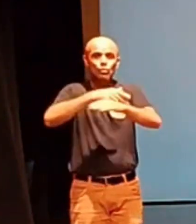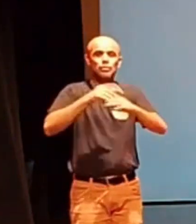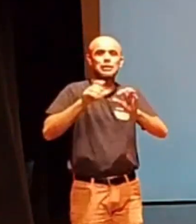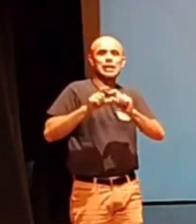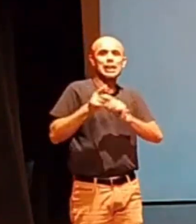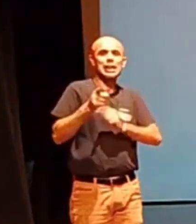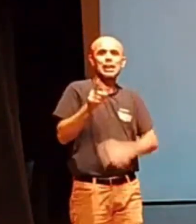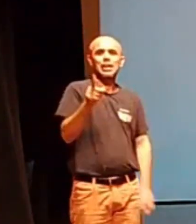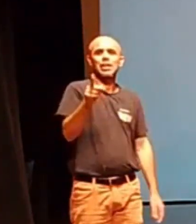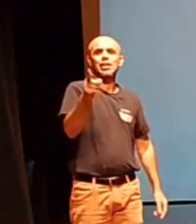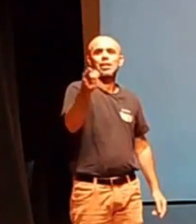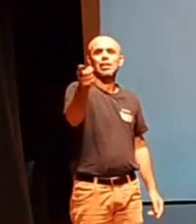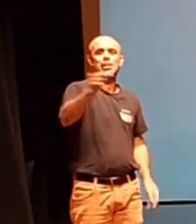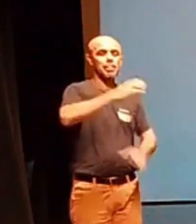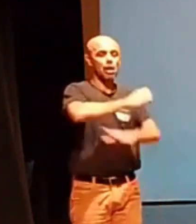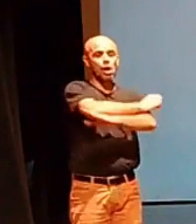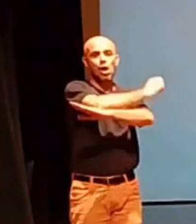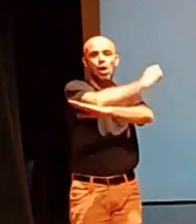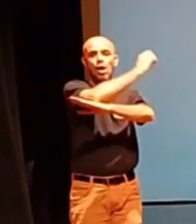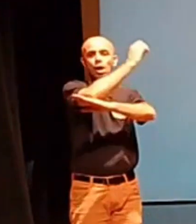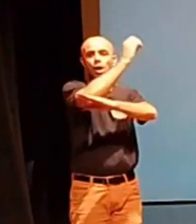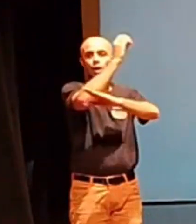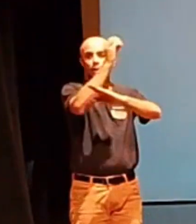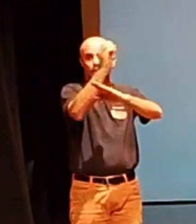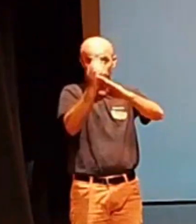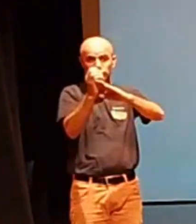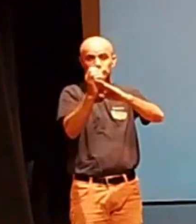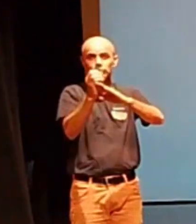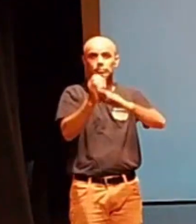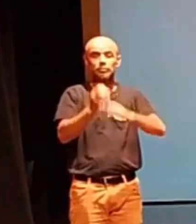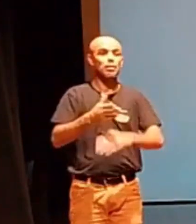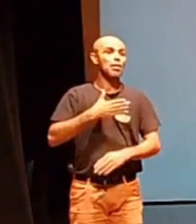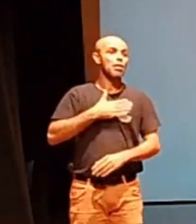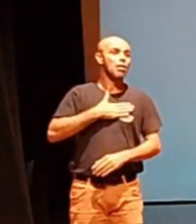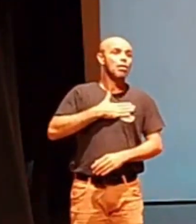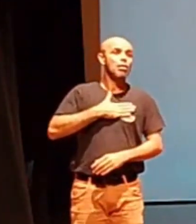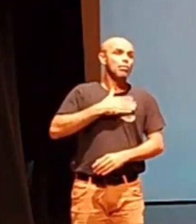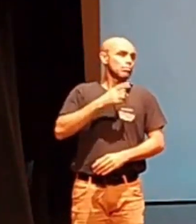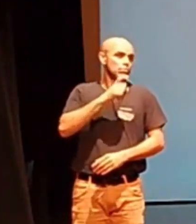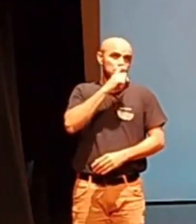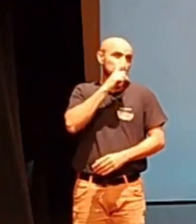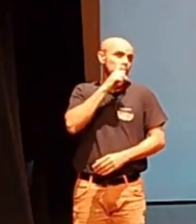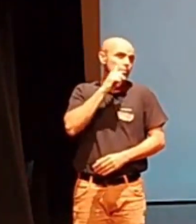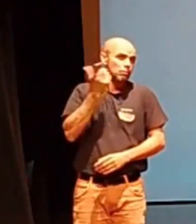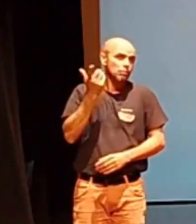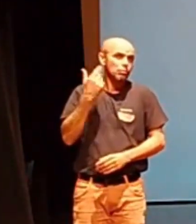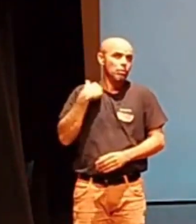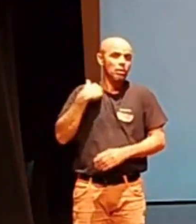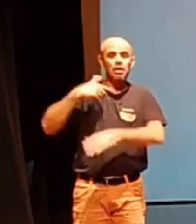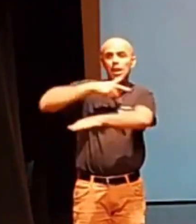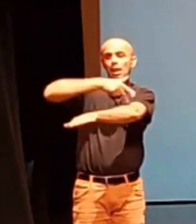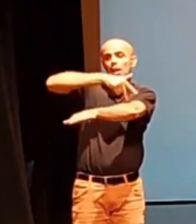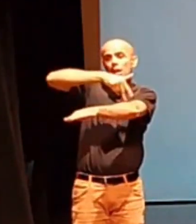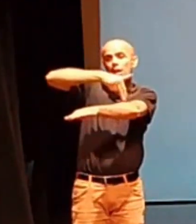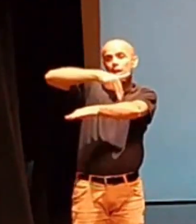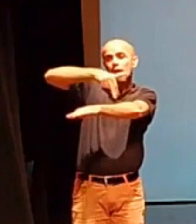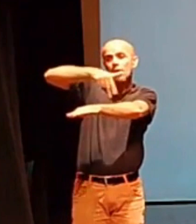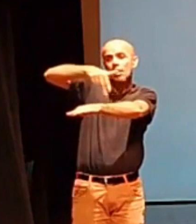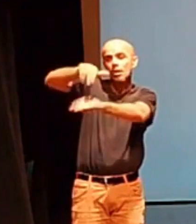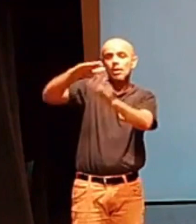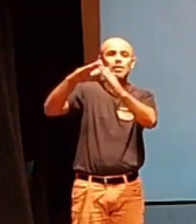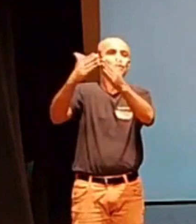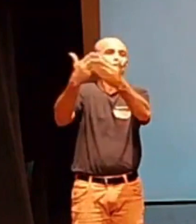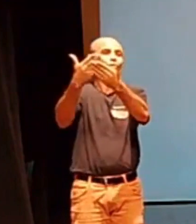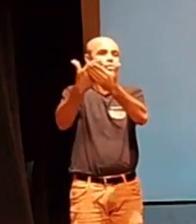dia. Nossos pais, meus pais, caminhavam quilômetros para ir para a escola diariamente.